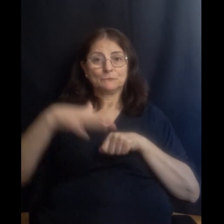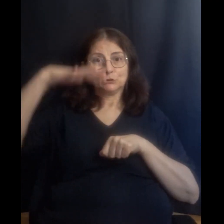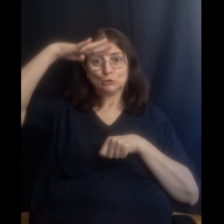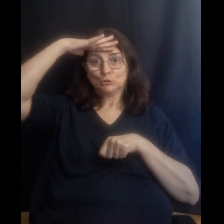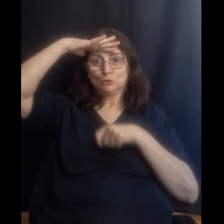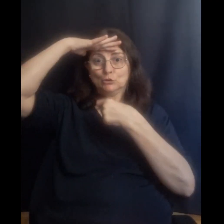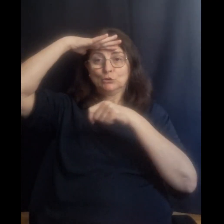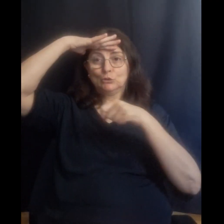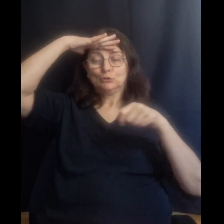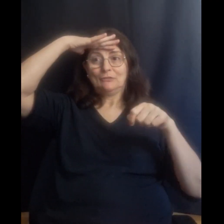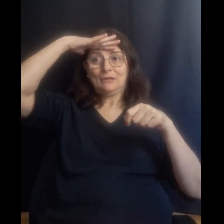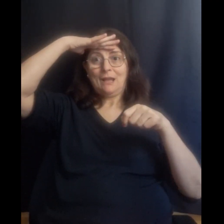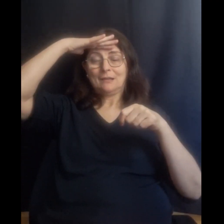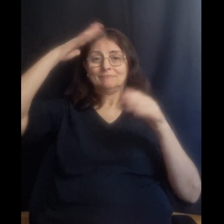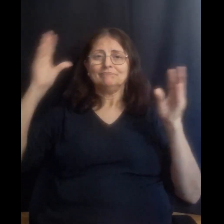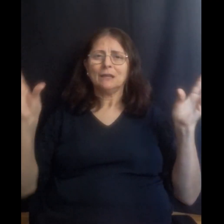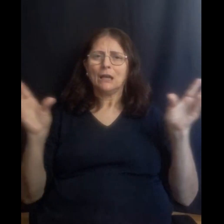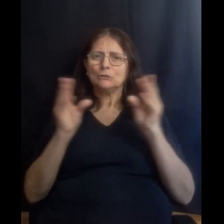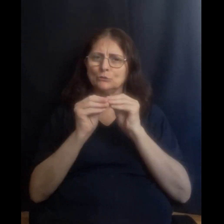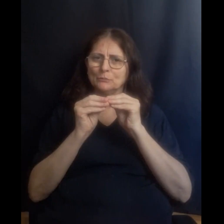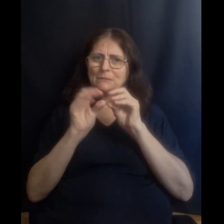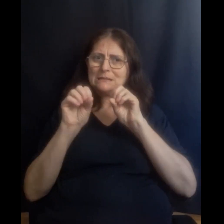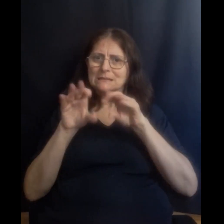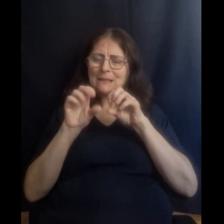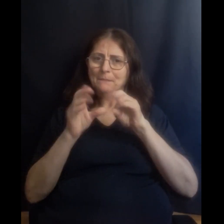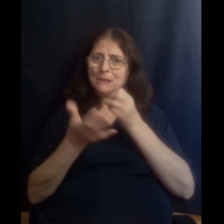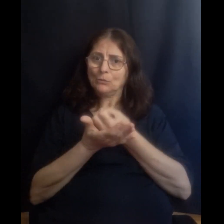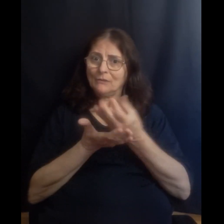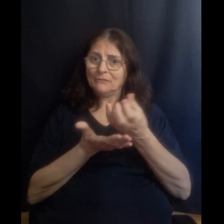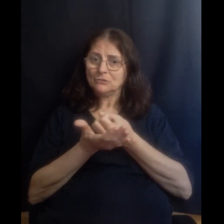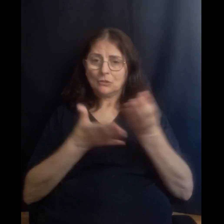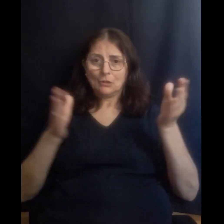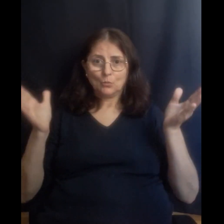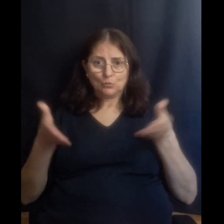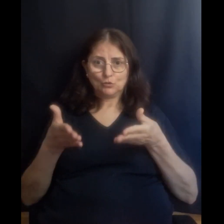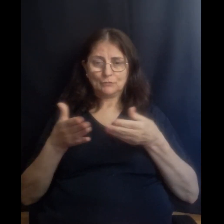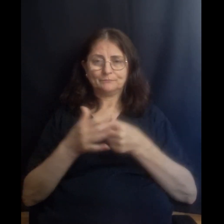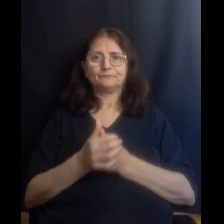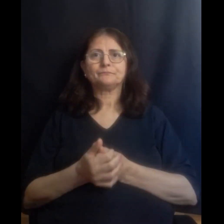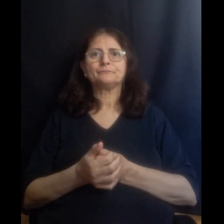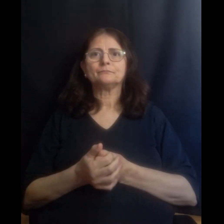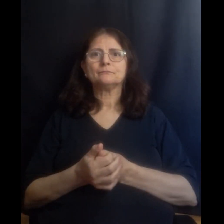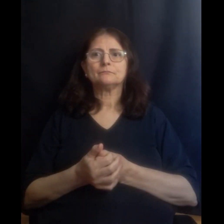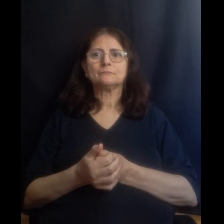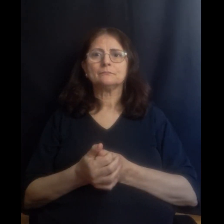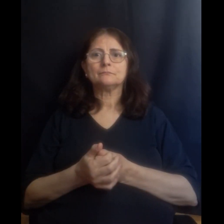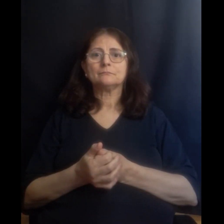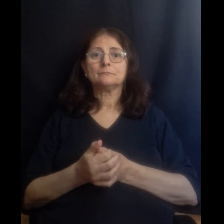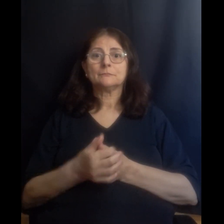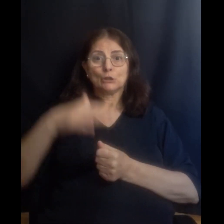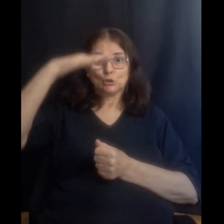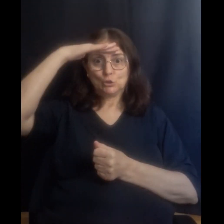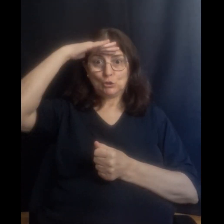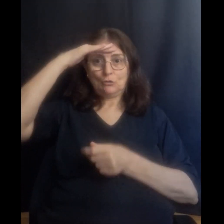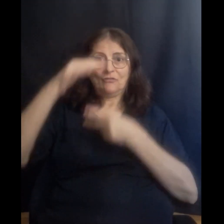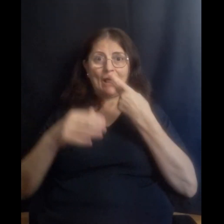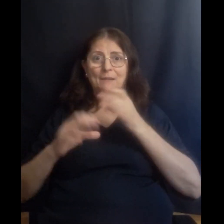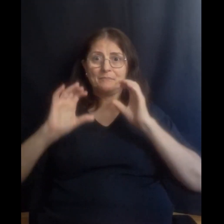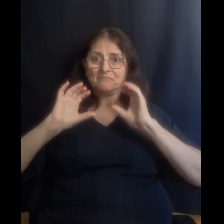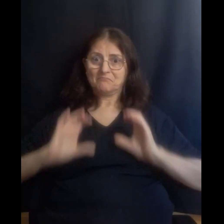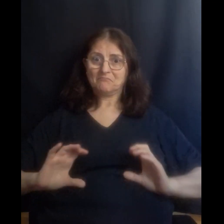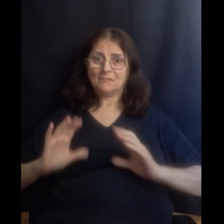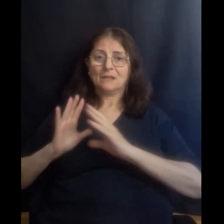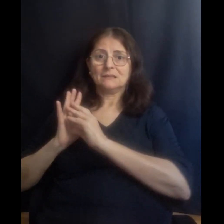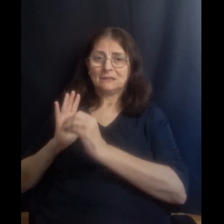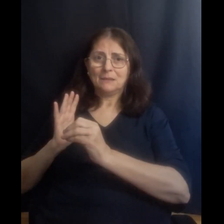E Chico Xavier nos resume o ensinamento do Evangelho de hoje. Ele diz que o exemplo é